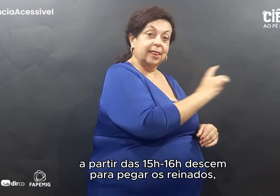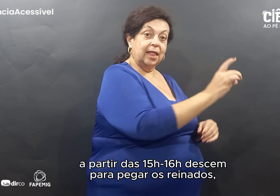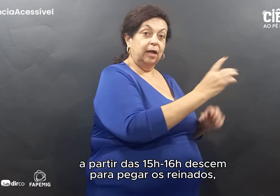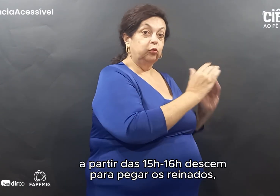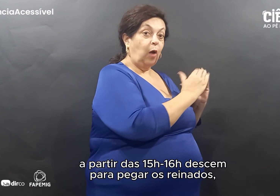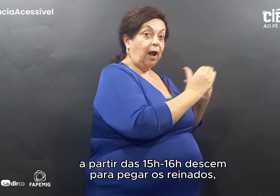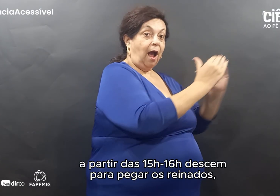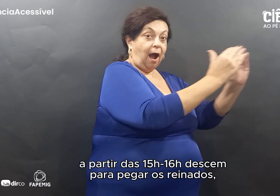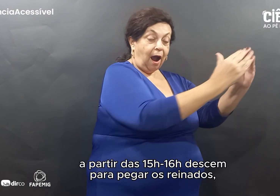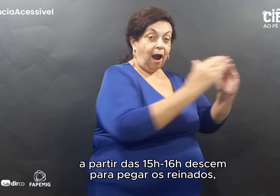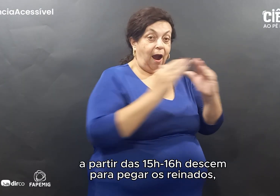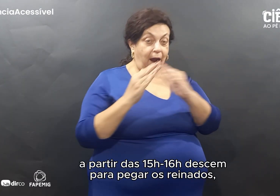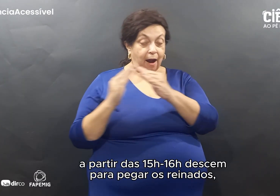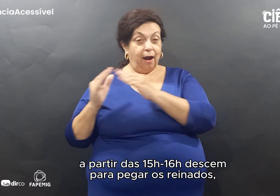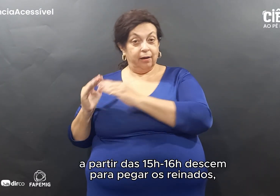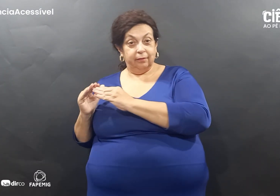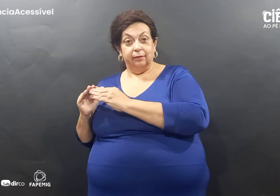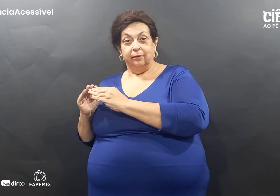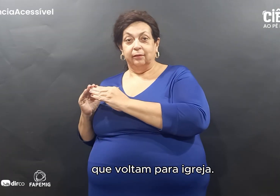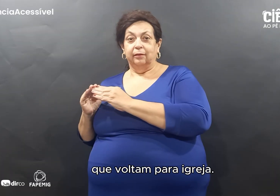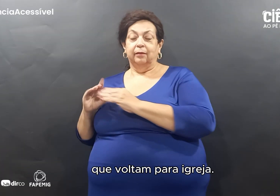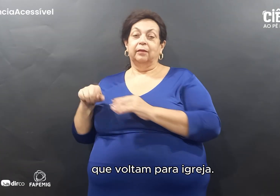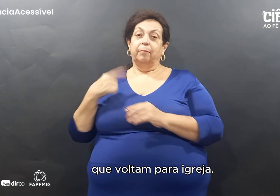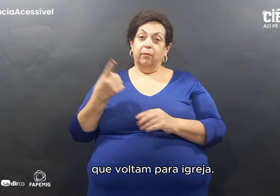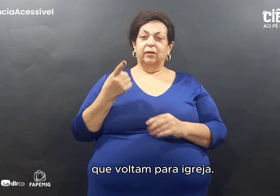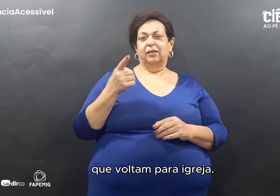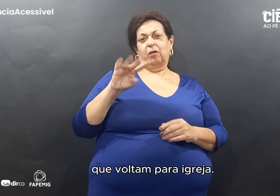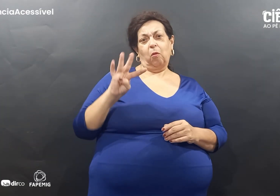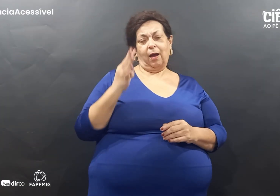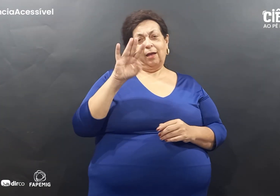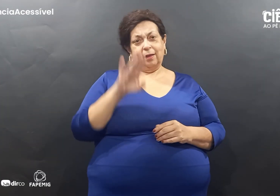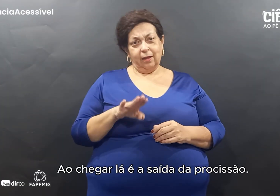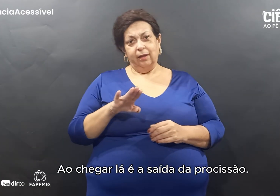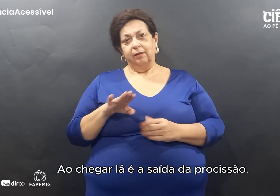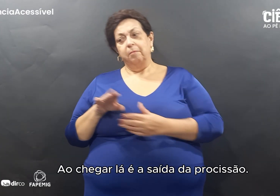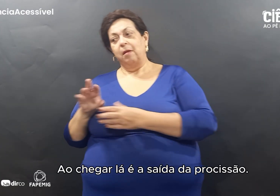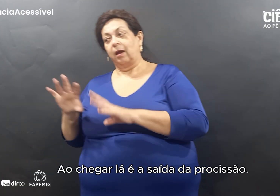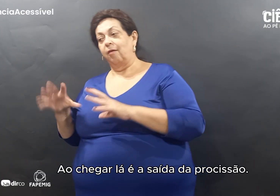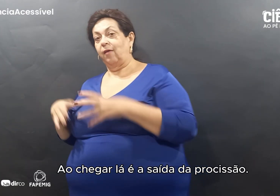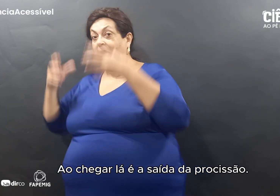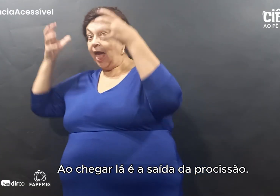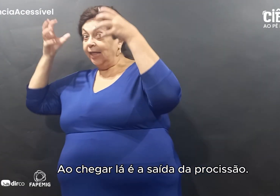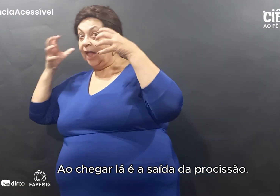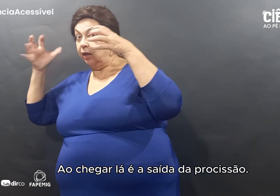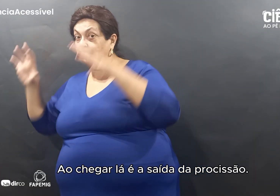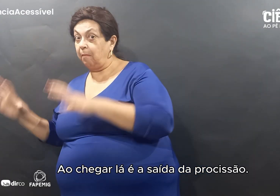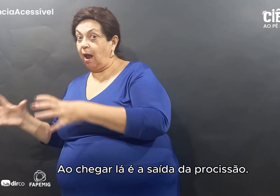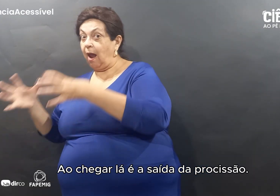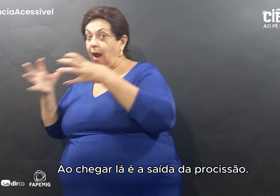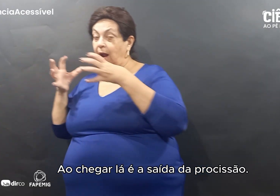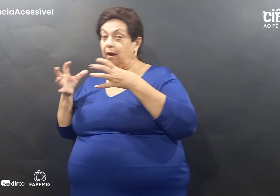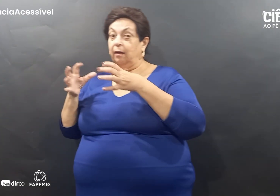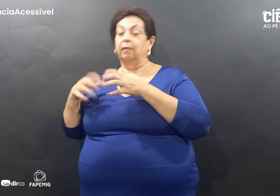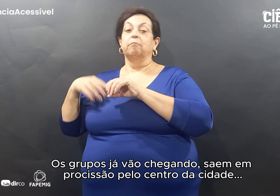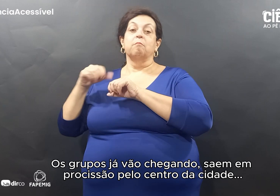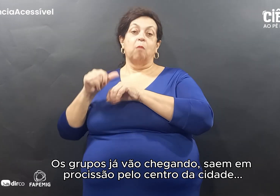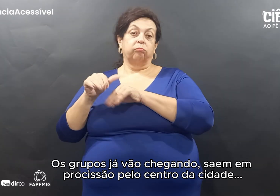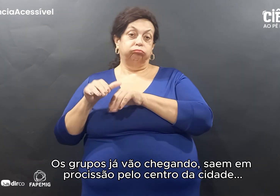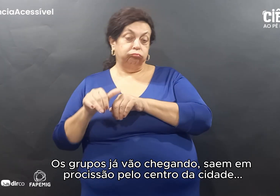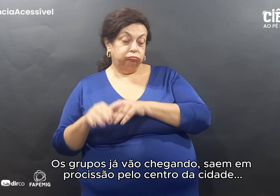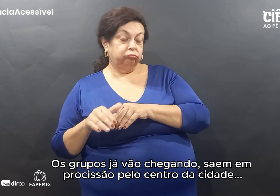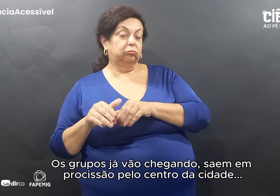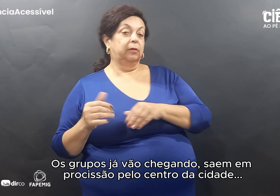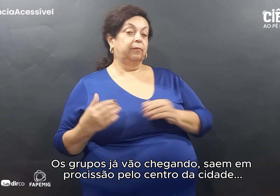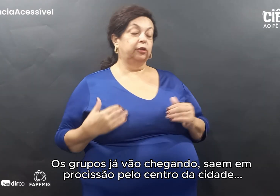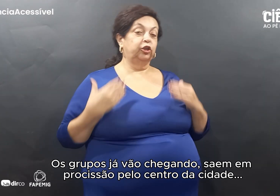15, 16 horas, descem para pegar os reinados que voltam para a igreja. Ao chegar lá, é a saída da procissão. Os grupos